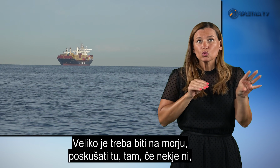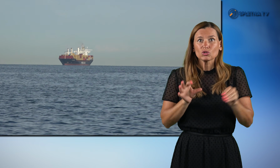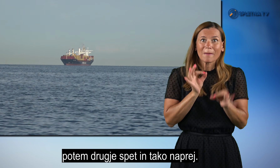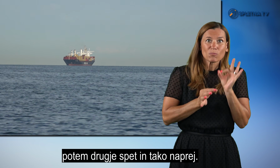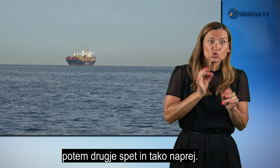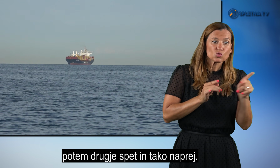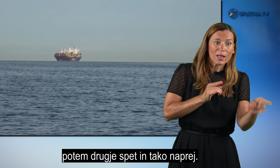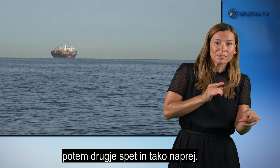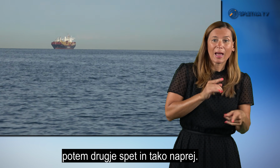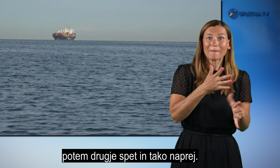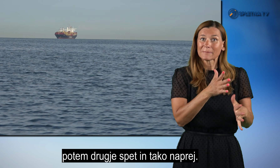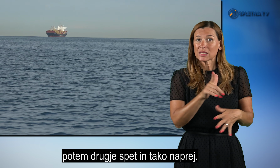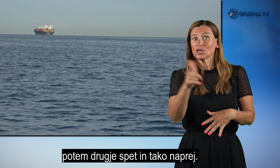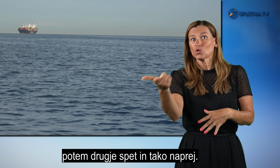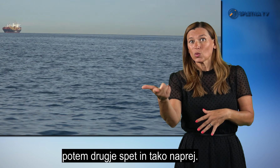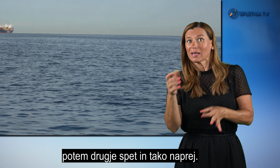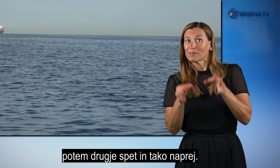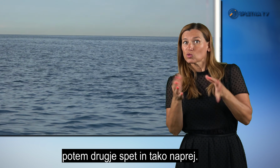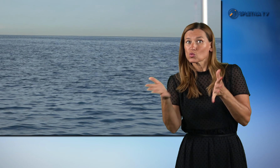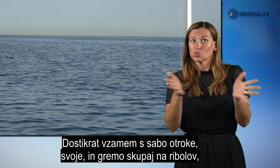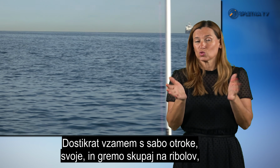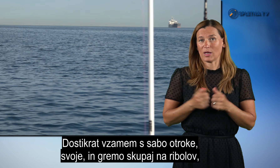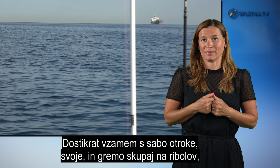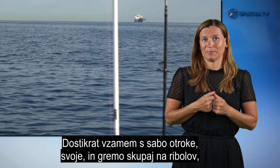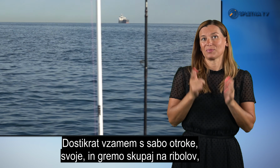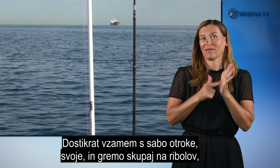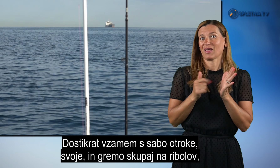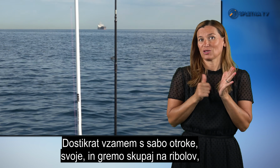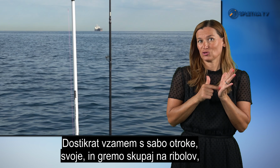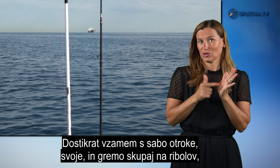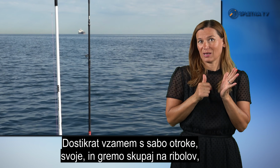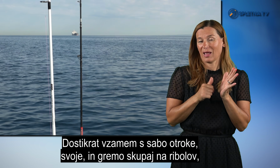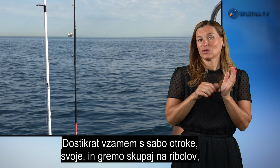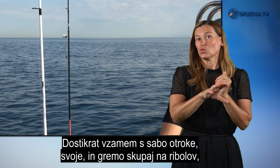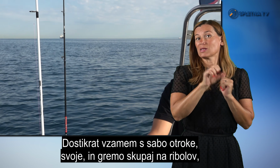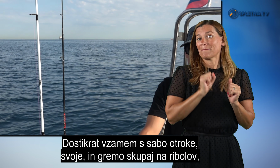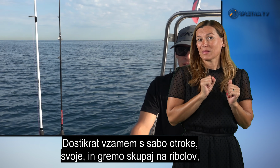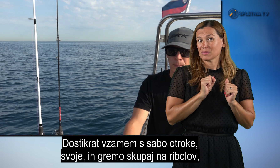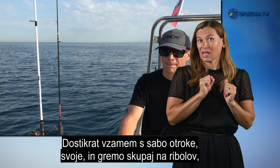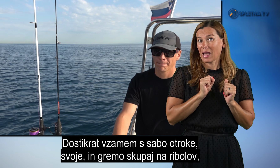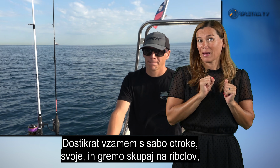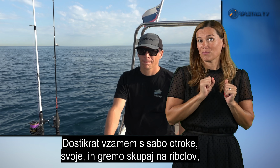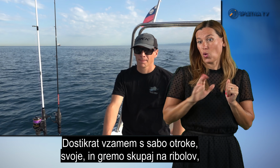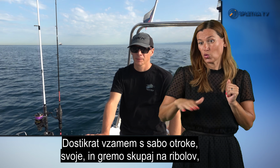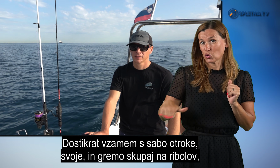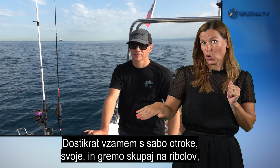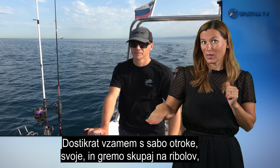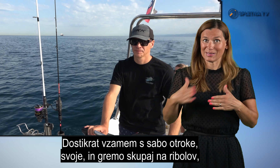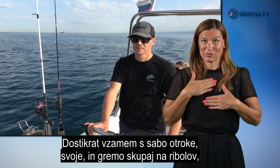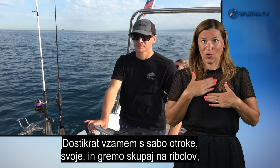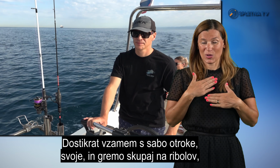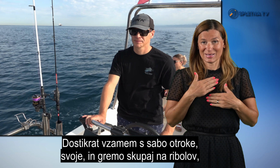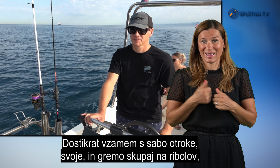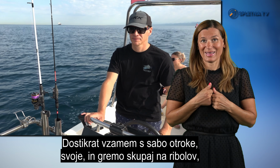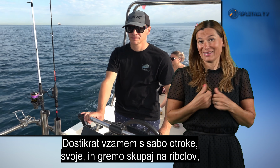ni, potem drugje spet in tako naprej. Dostikrat vzamem s sabo otroke